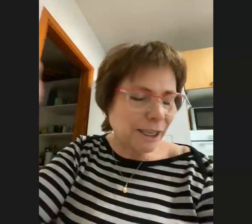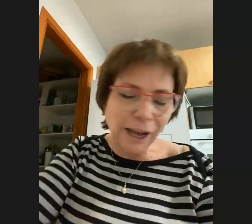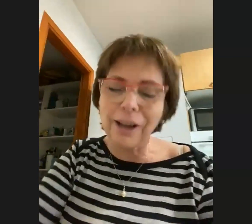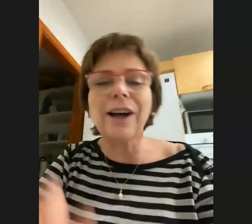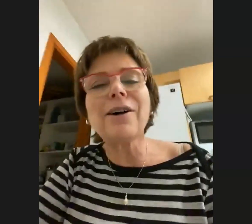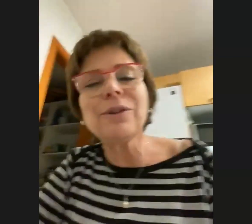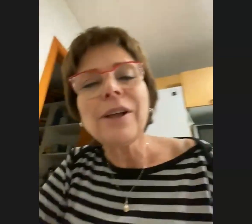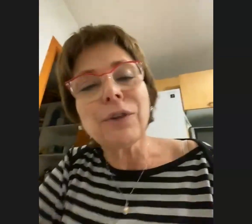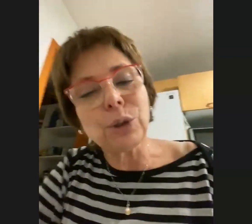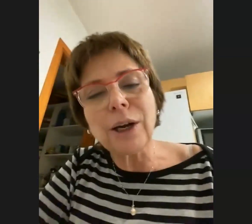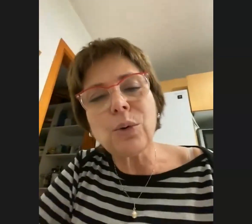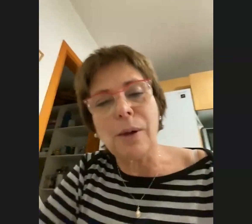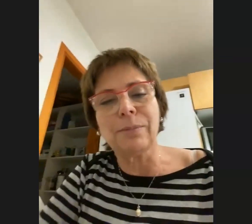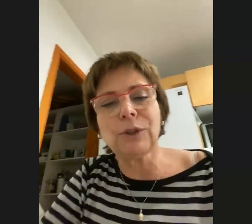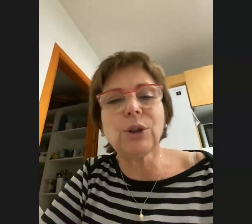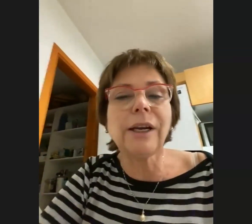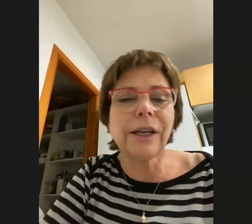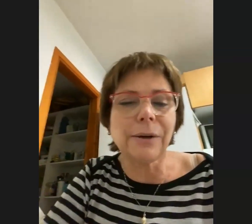שיח רחב ותודה לכולם תודה לננה